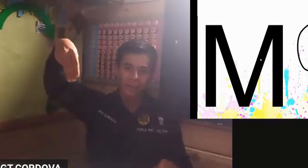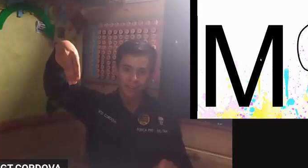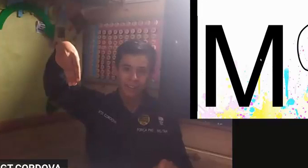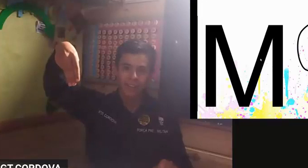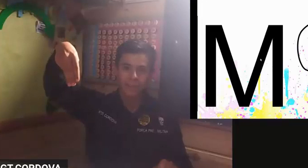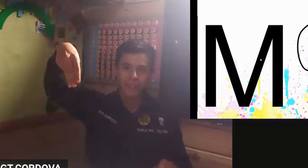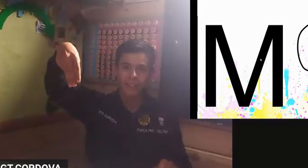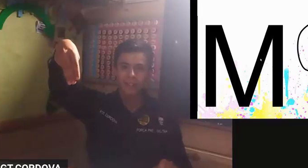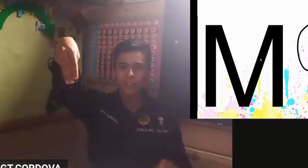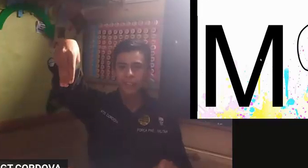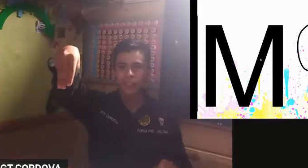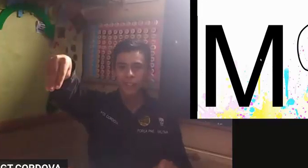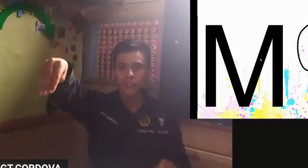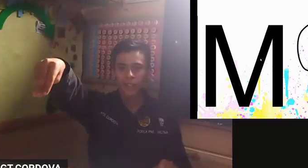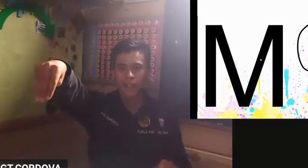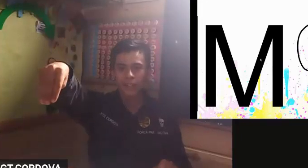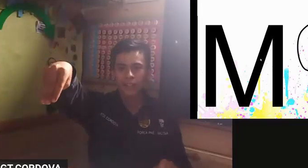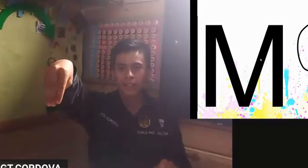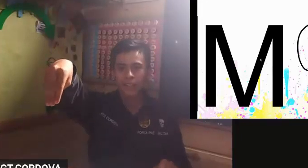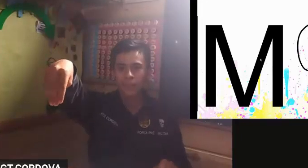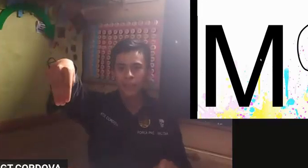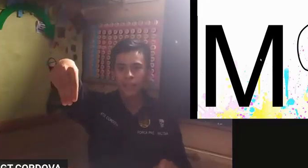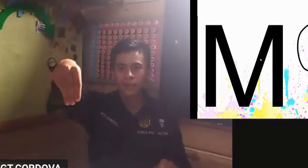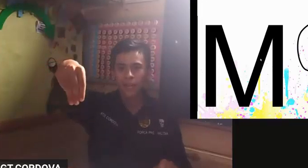não tem 3 perninhas, então a gente deixa essas 3 perninhas do M.